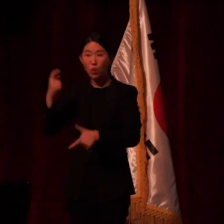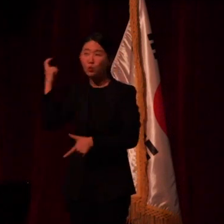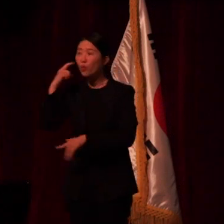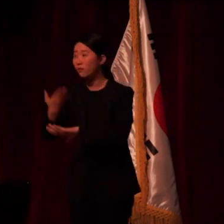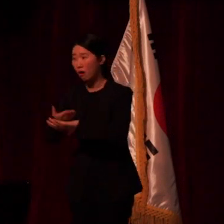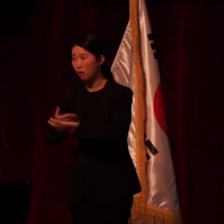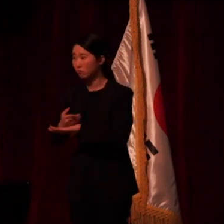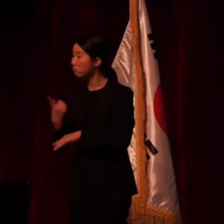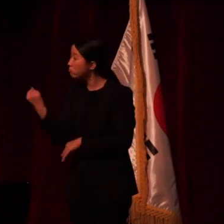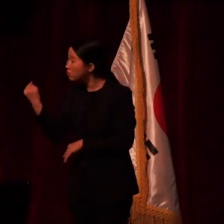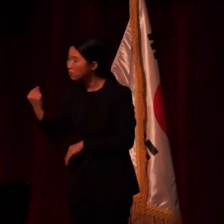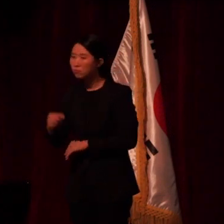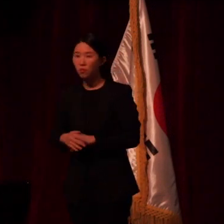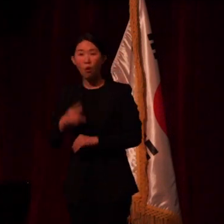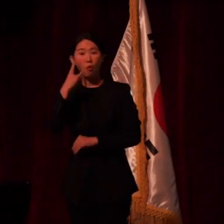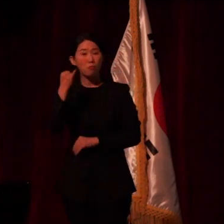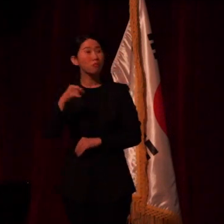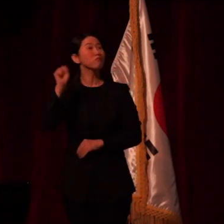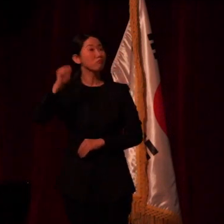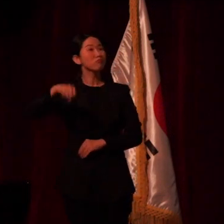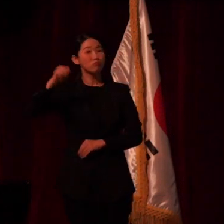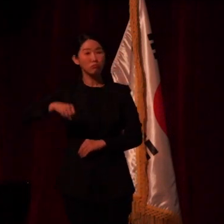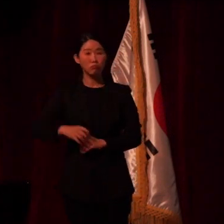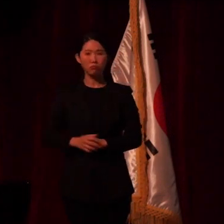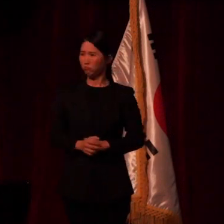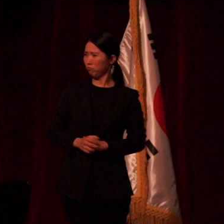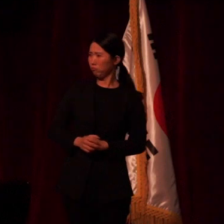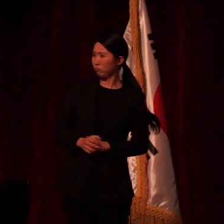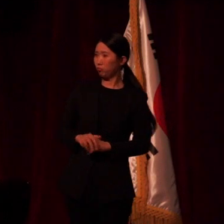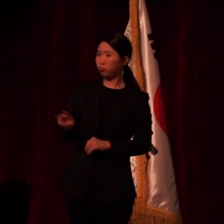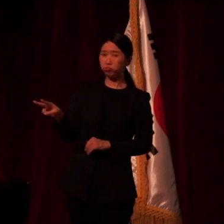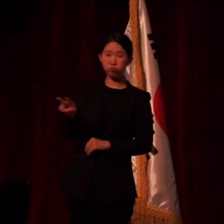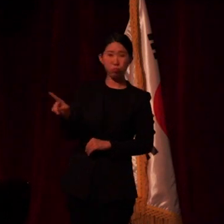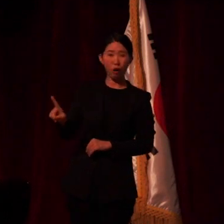고개를 끄덕입니다. 마치 소리를 들을 수